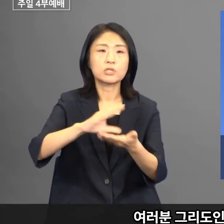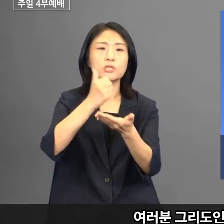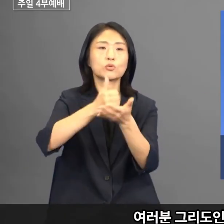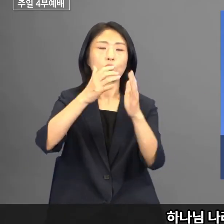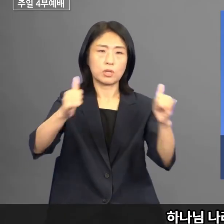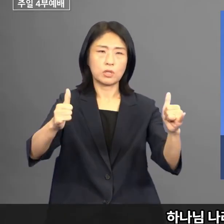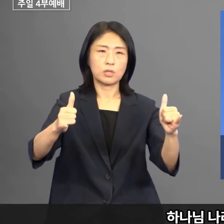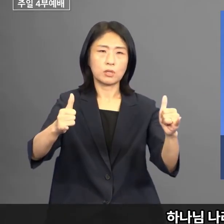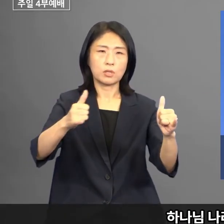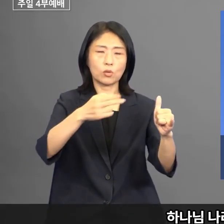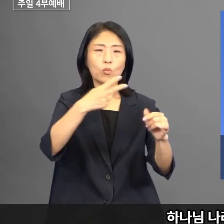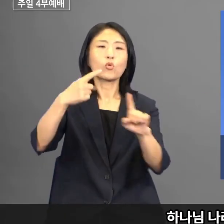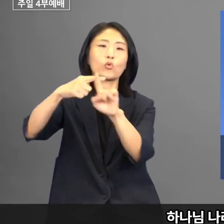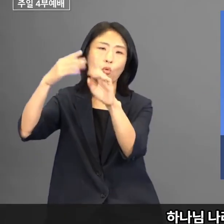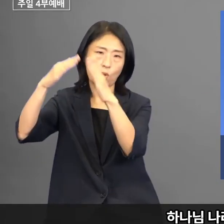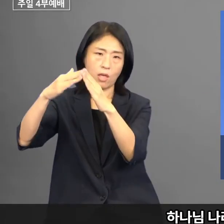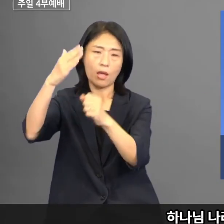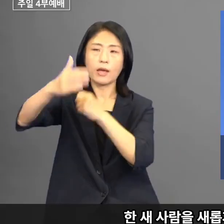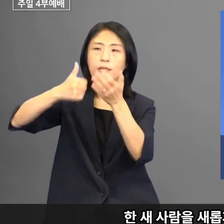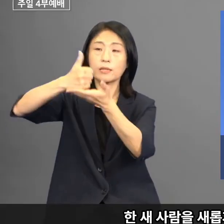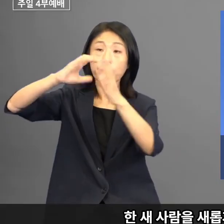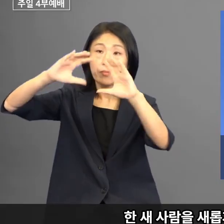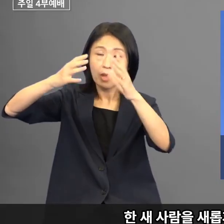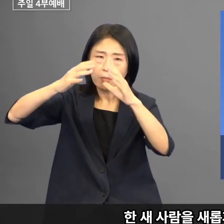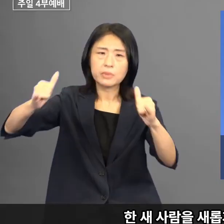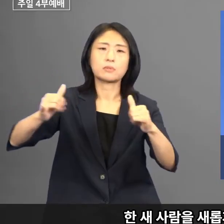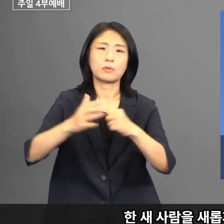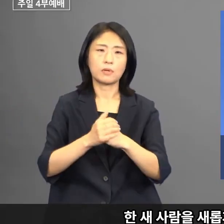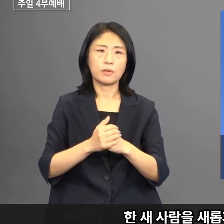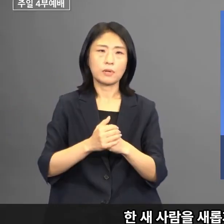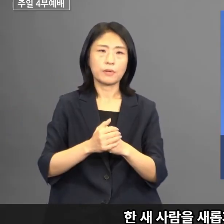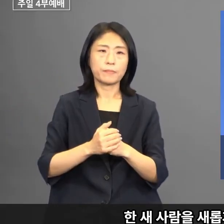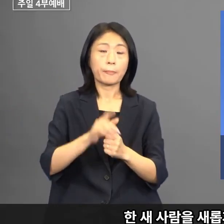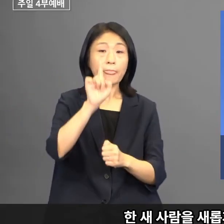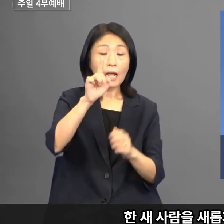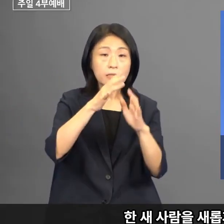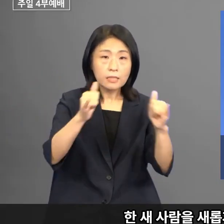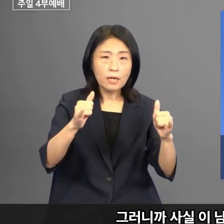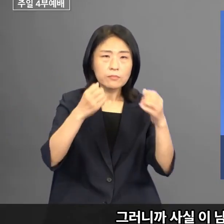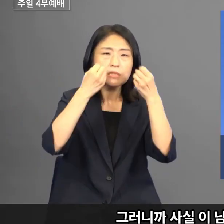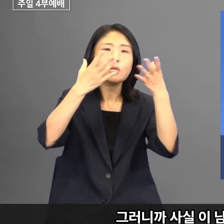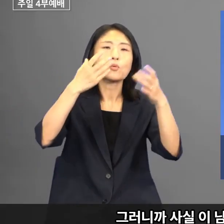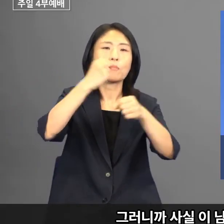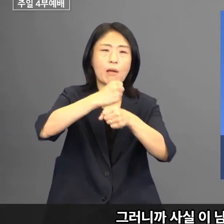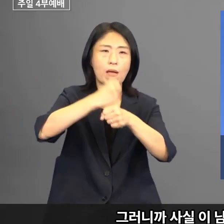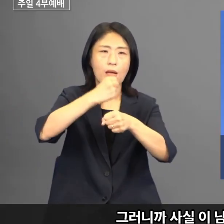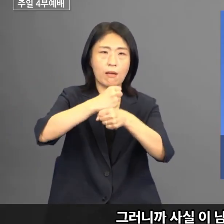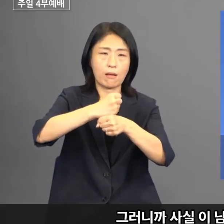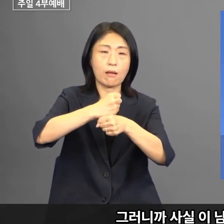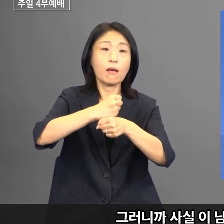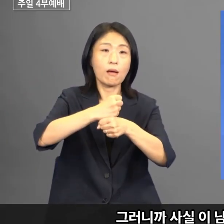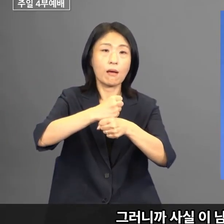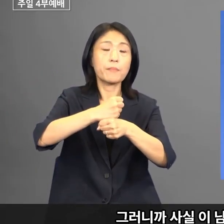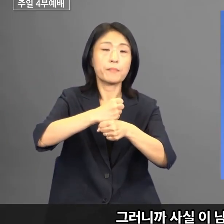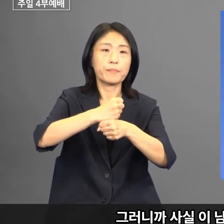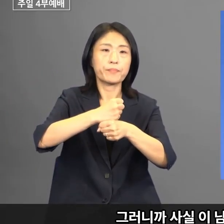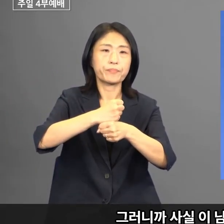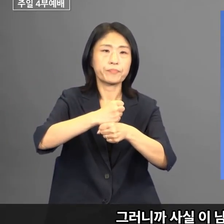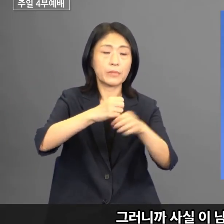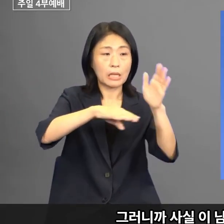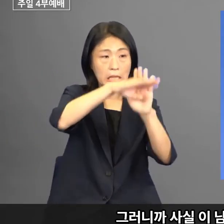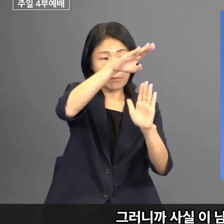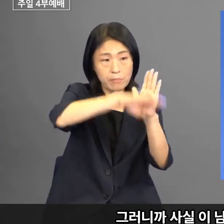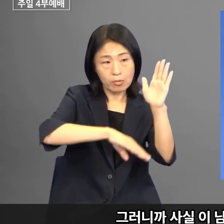교회입니다. 하나님 나라의 백성이죠. 한 세 사람을 새롭게 만드셨다는 거예요. 그러니까 사실 이 남한과